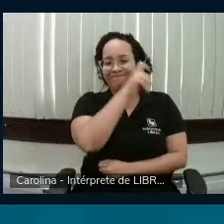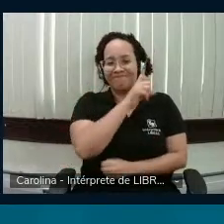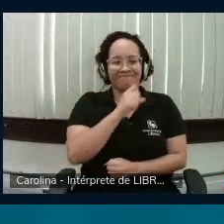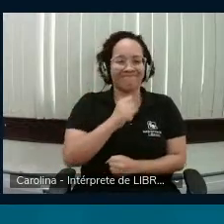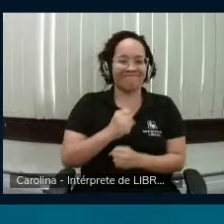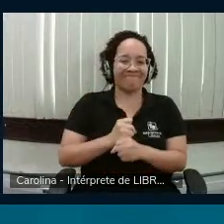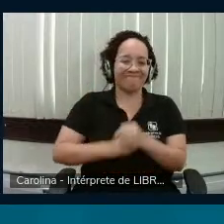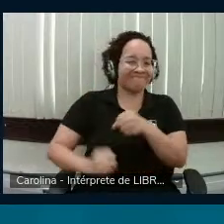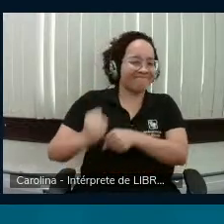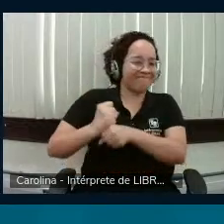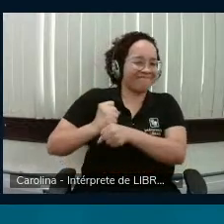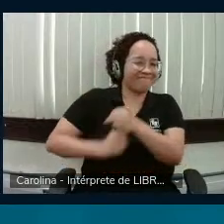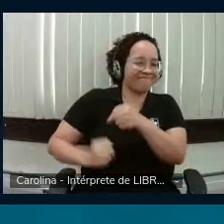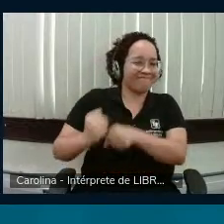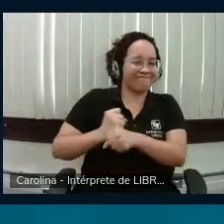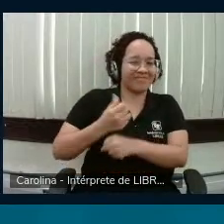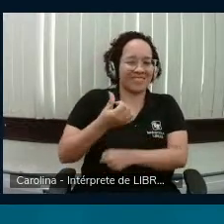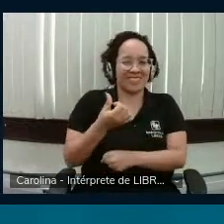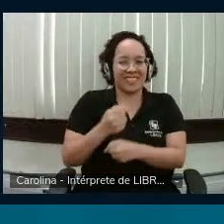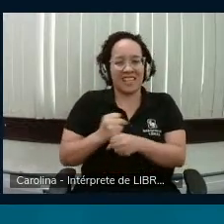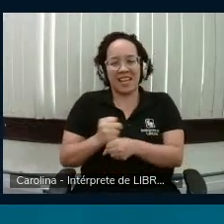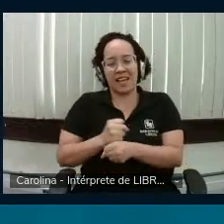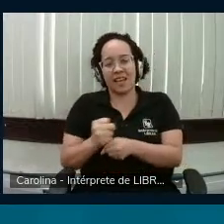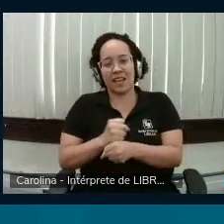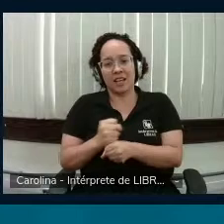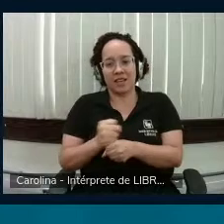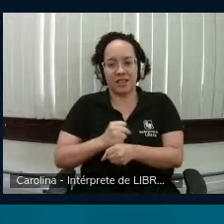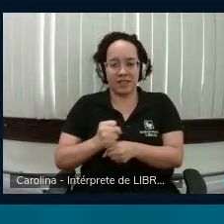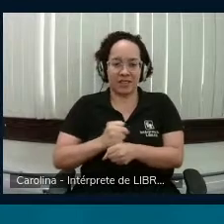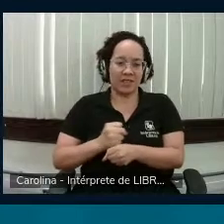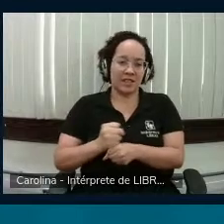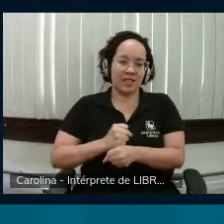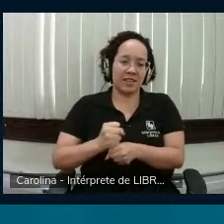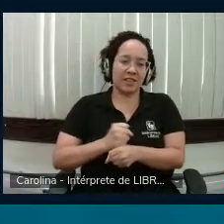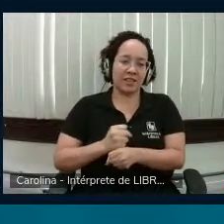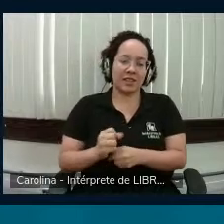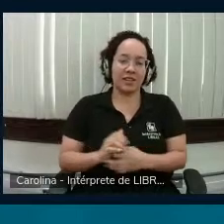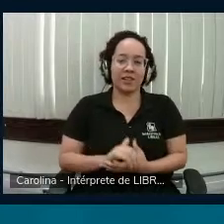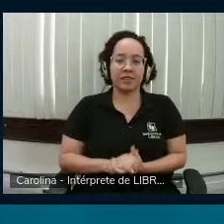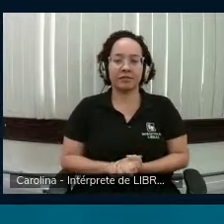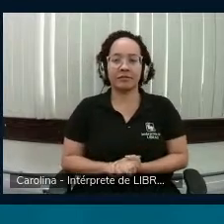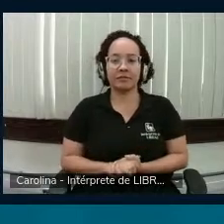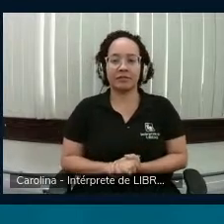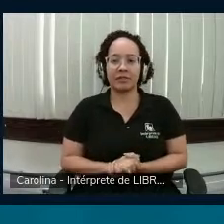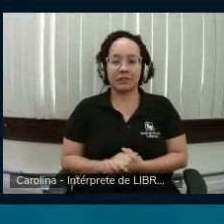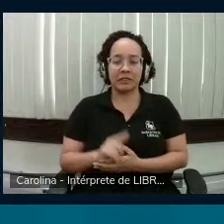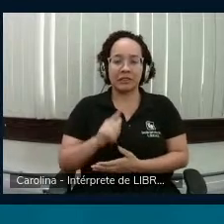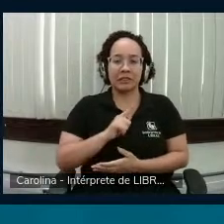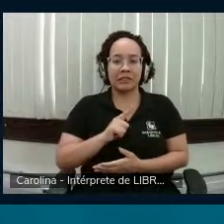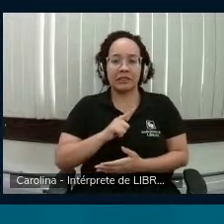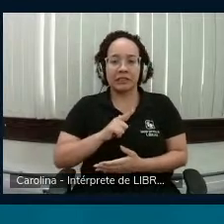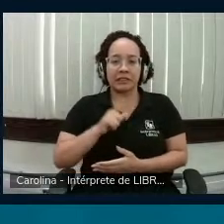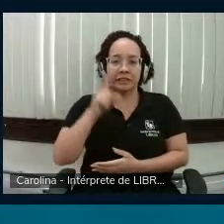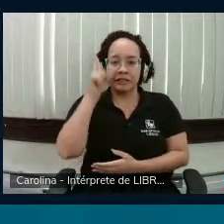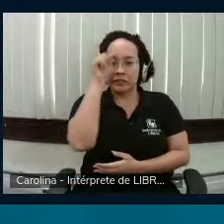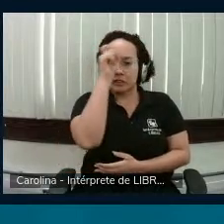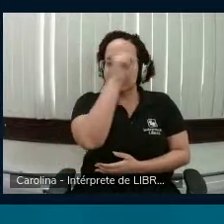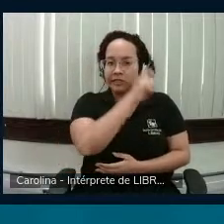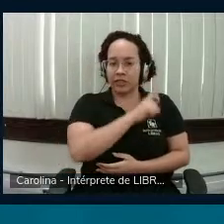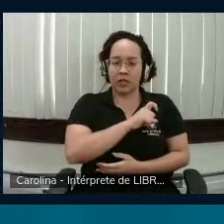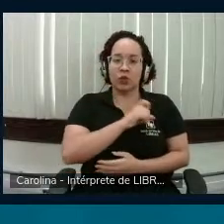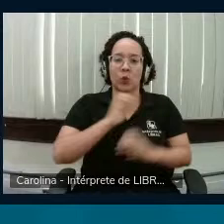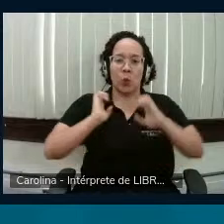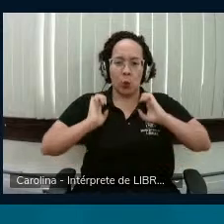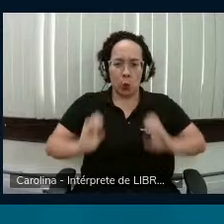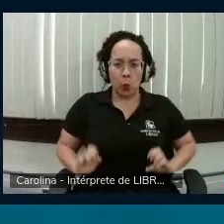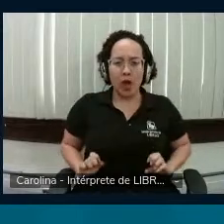6 anos, especialmente, né, um período de crise, eu diria, do ponto de vista moral,